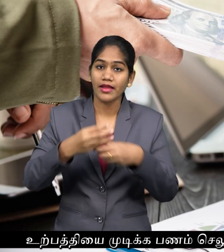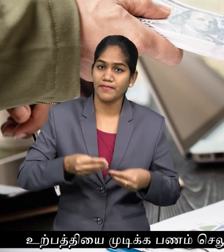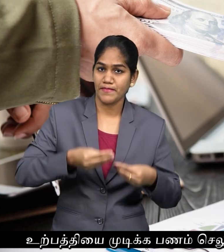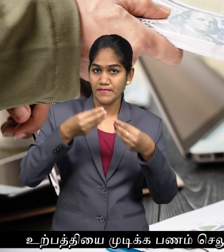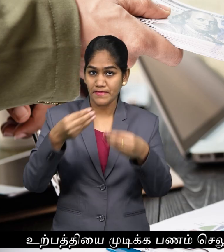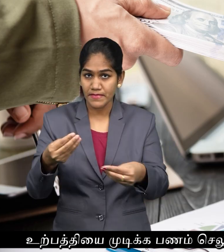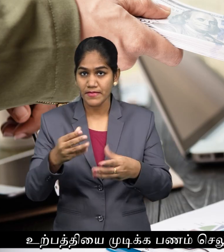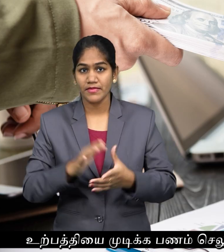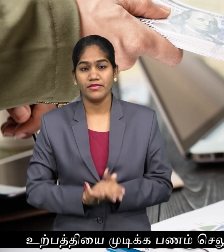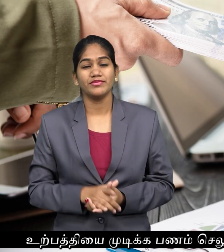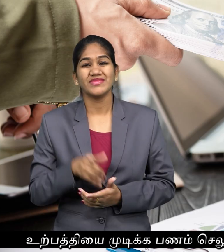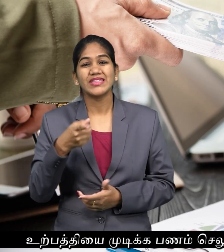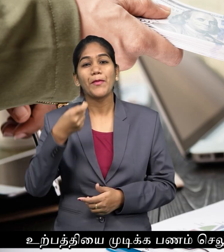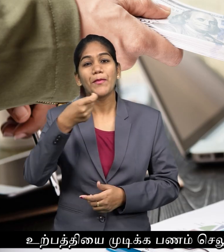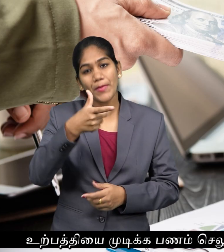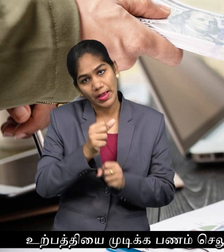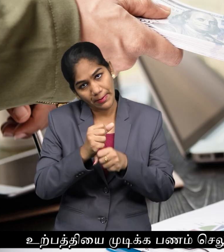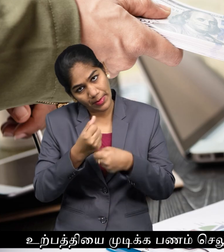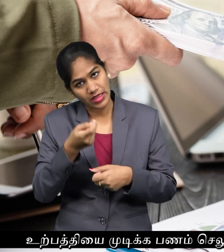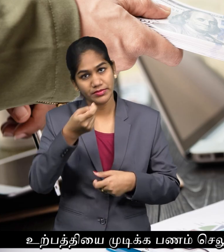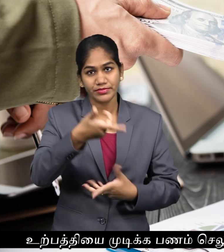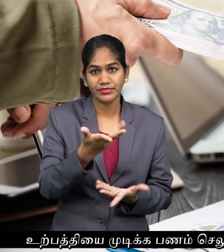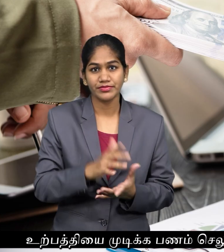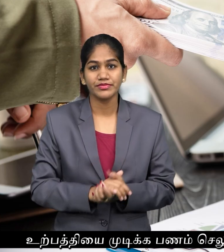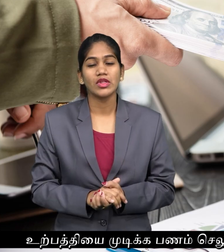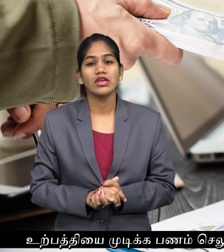பணம் தேவைப்படுகிறது.